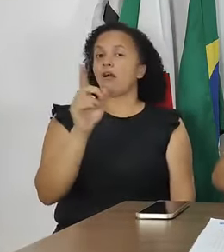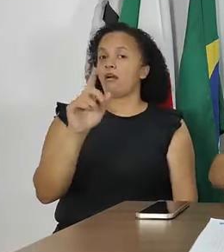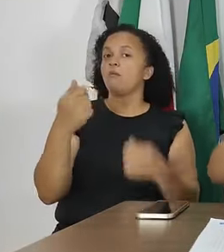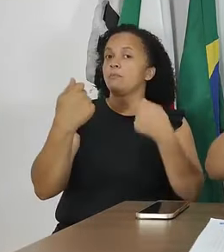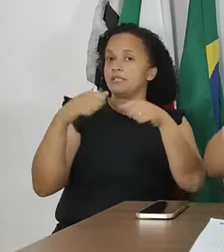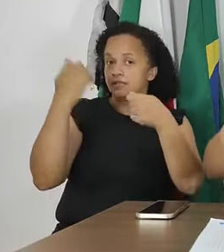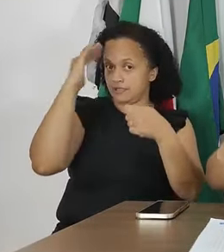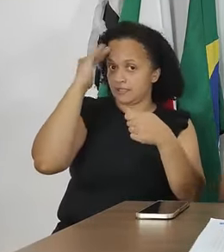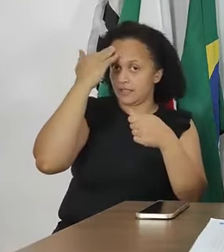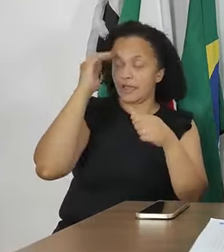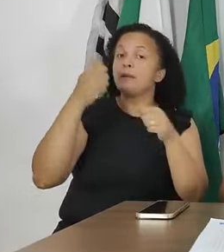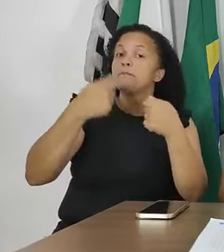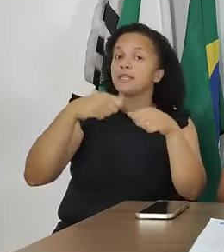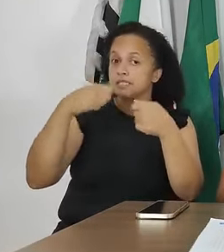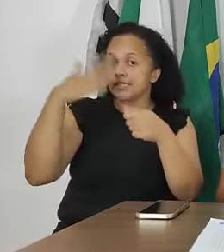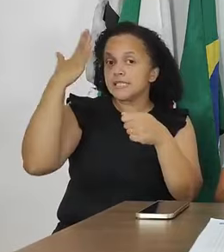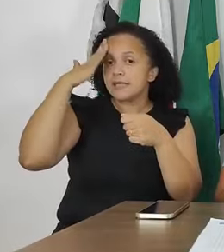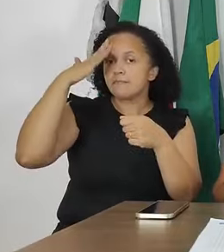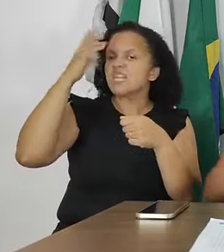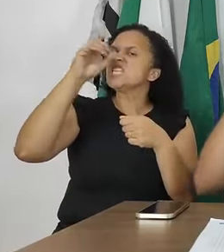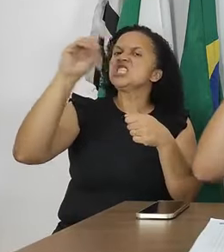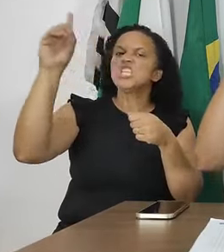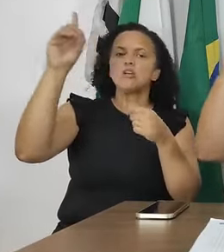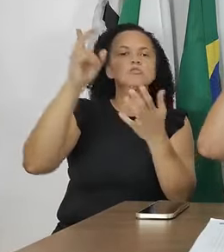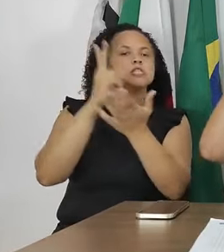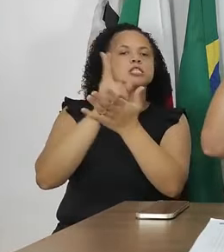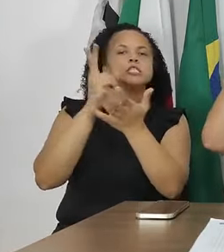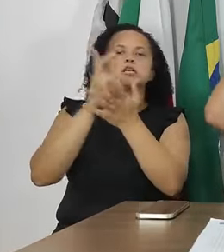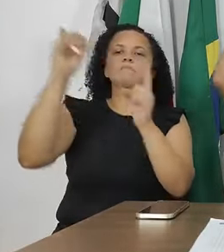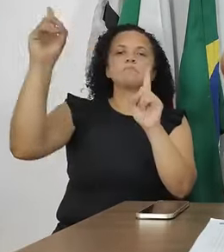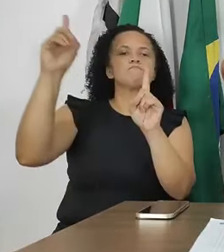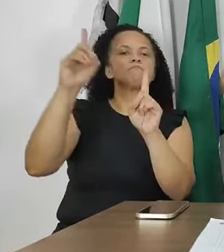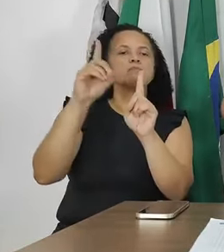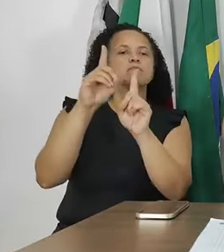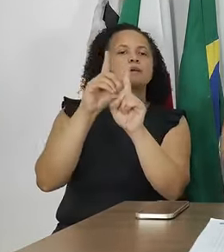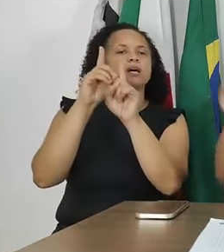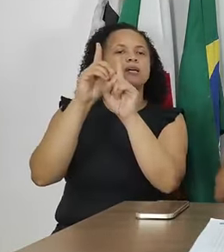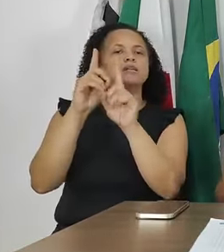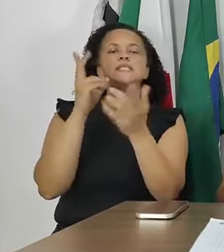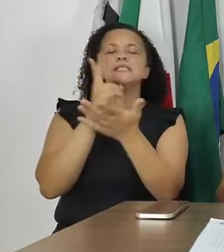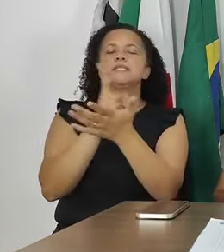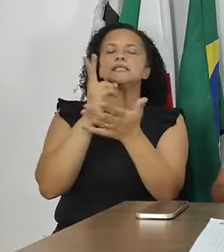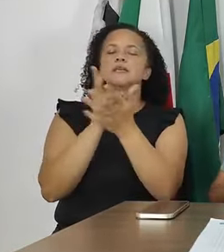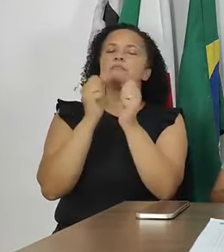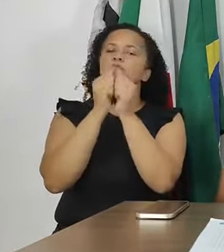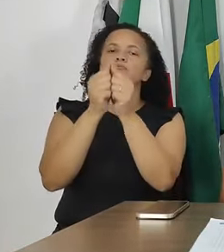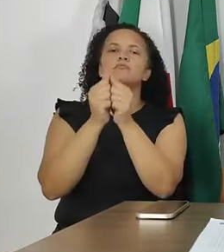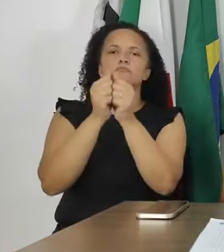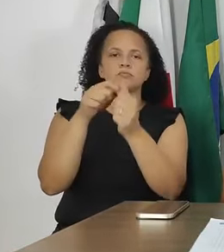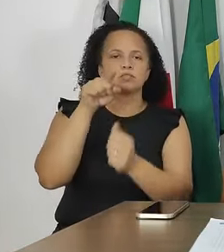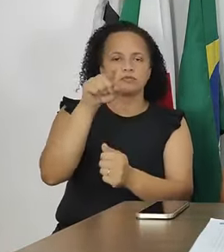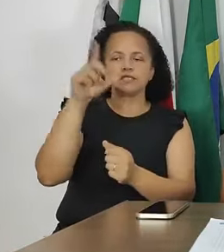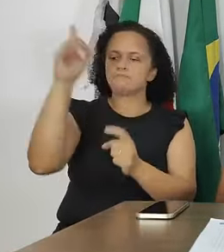meditação sobre essa verdade. Que Deus é o Deus sempre presente. Sempre presente. O